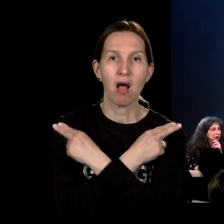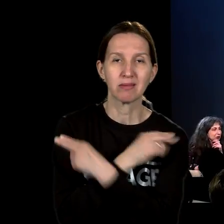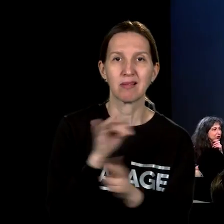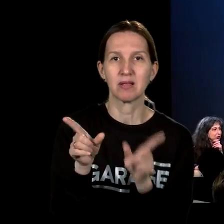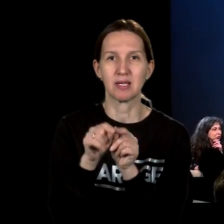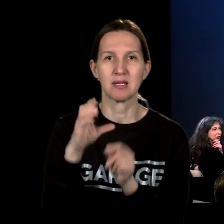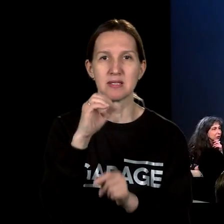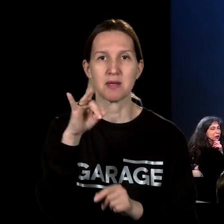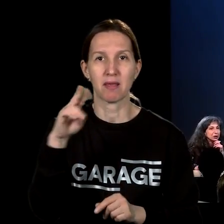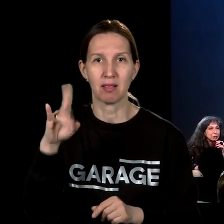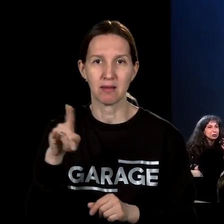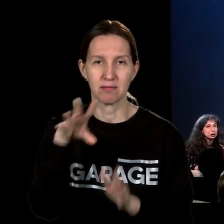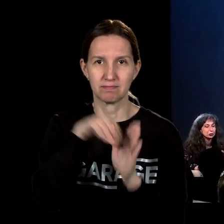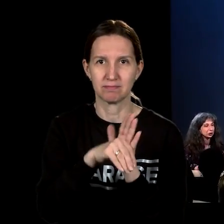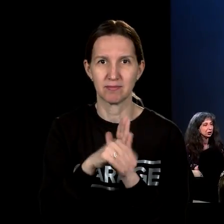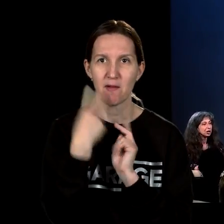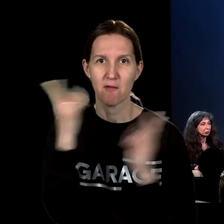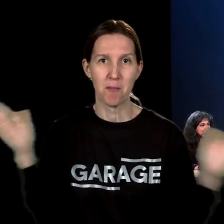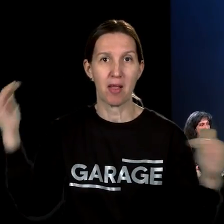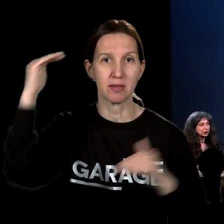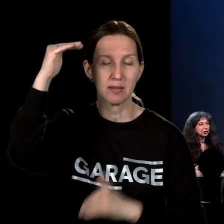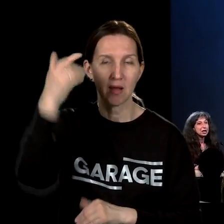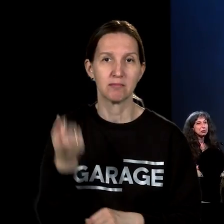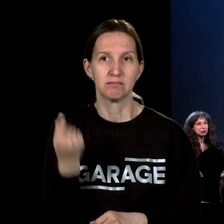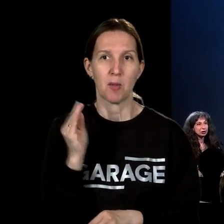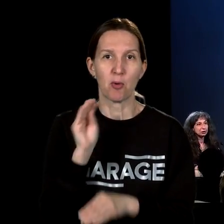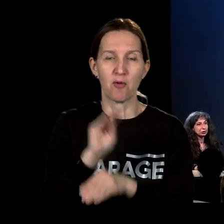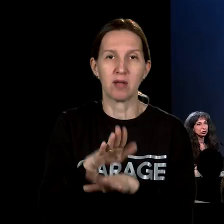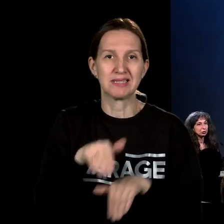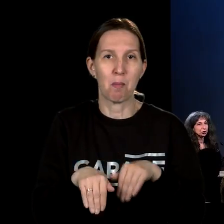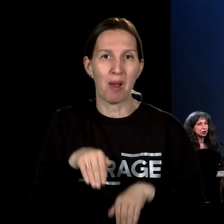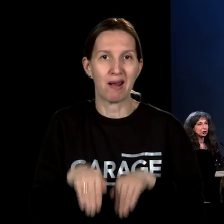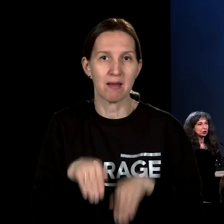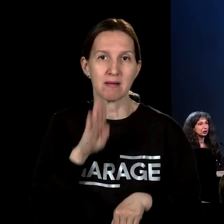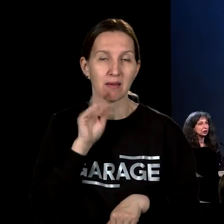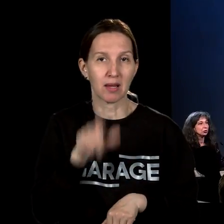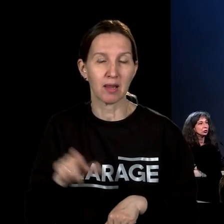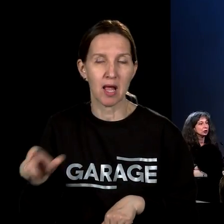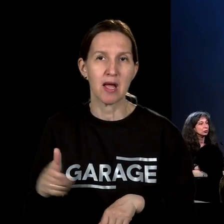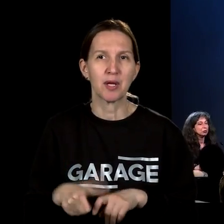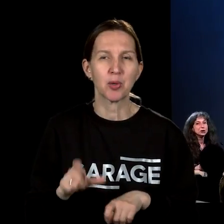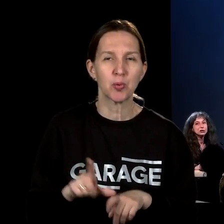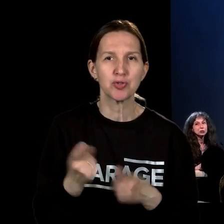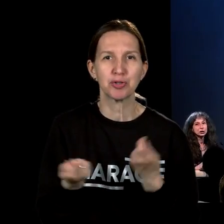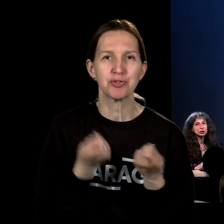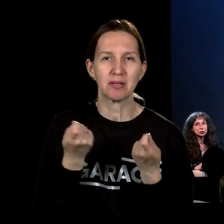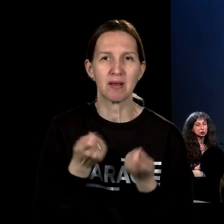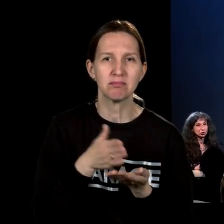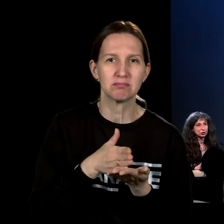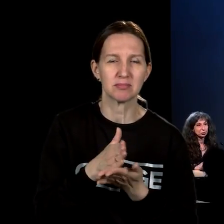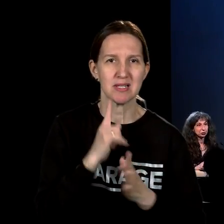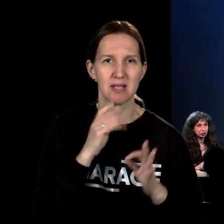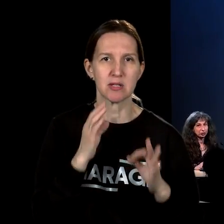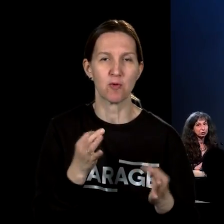него соседствуют в этом полотне, появляются балерины, появляется вот этот очень тщательно стилизованный примитивизм, да, как